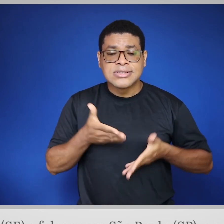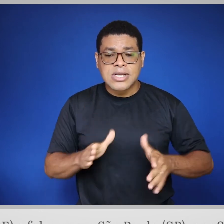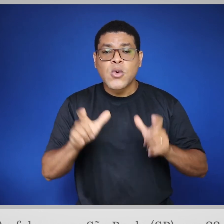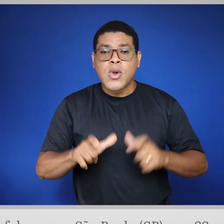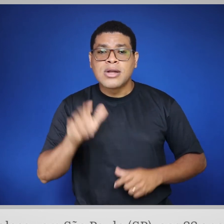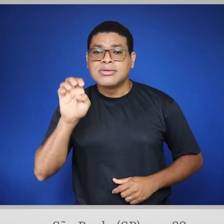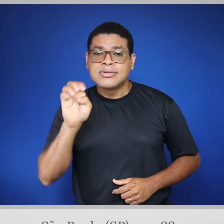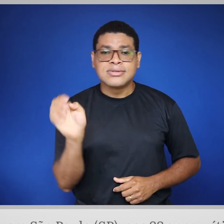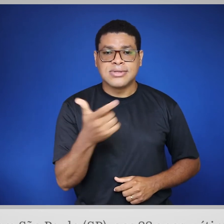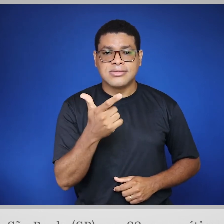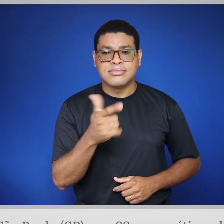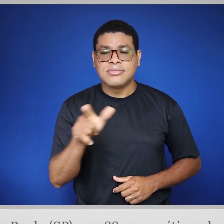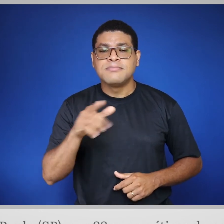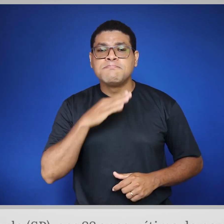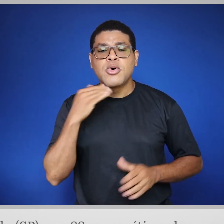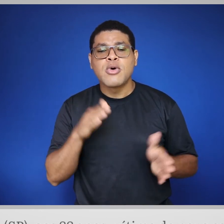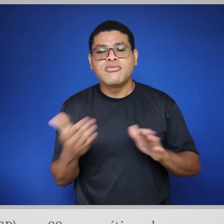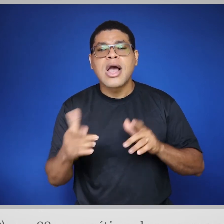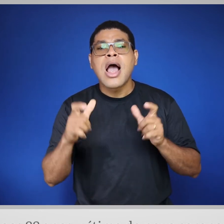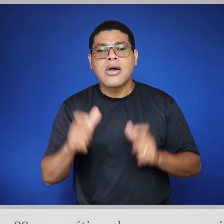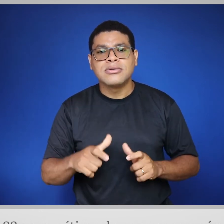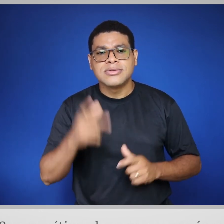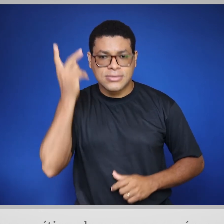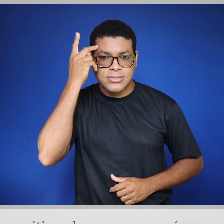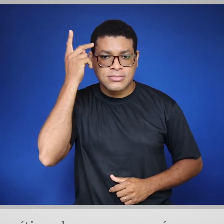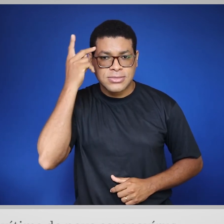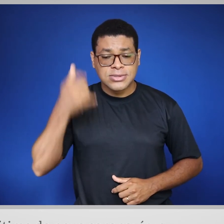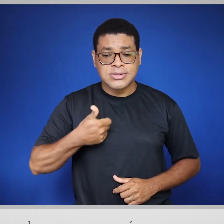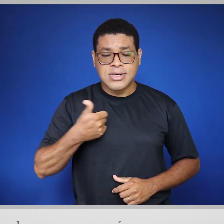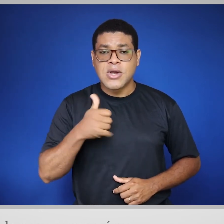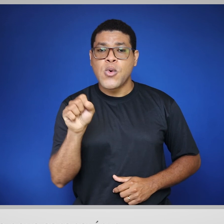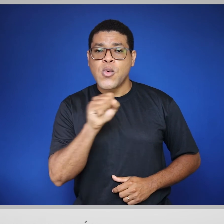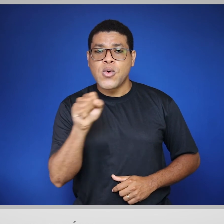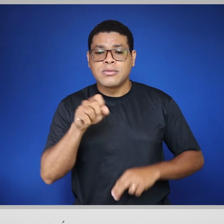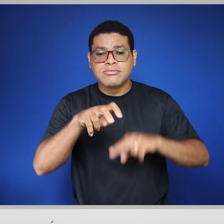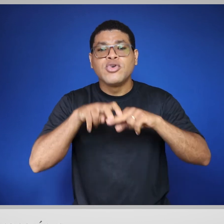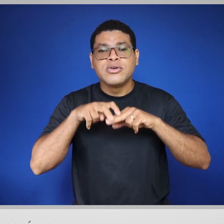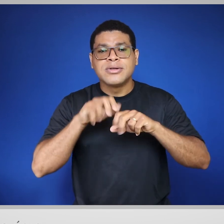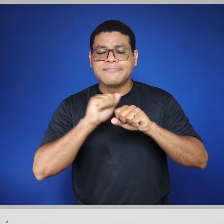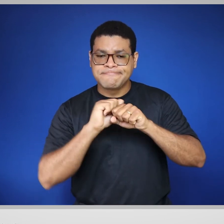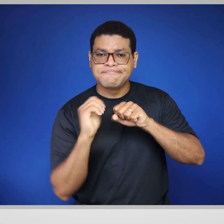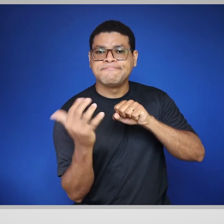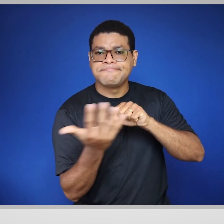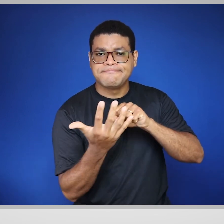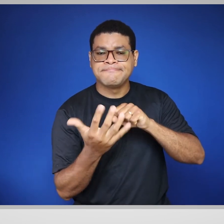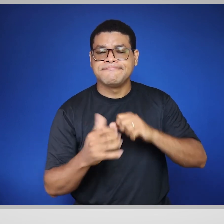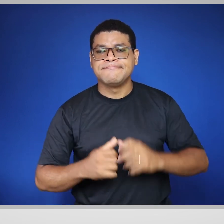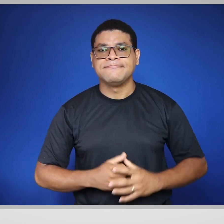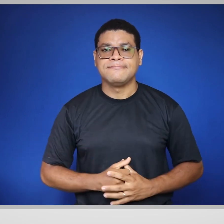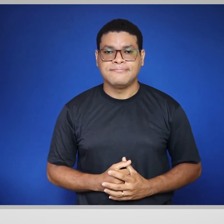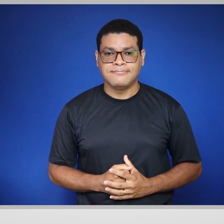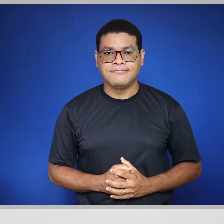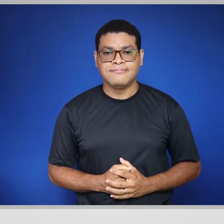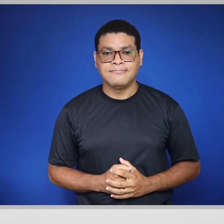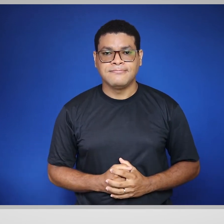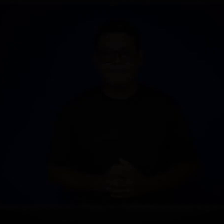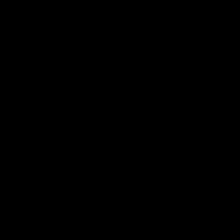Estância Sergipe e faleceu em São Paulo, aos 88 anos, vítima do novo coronavírus.